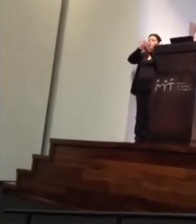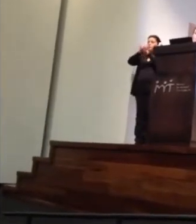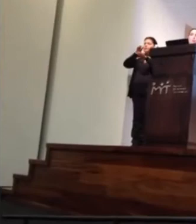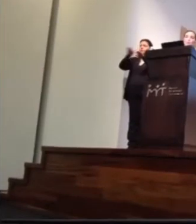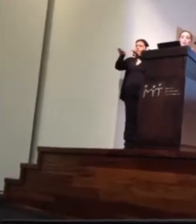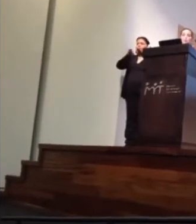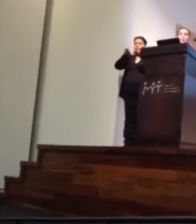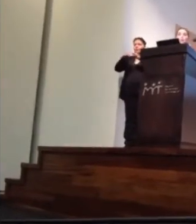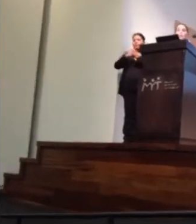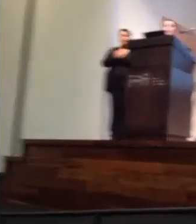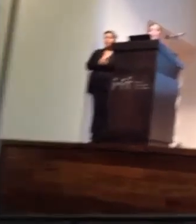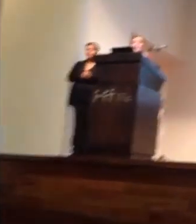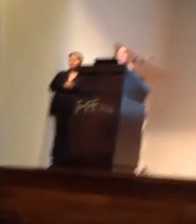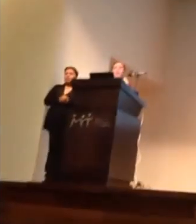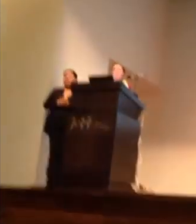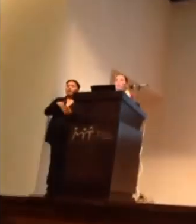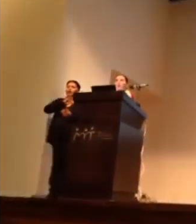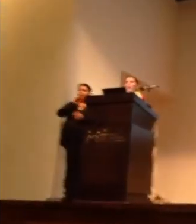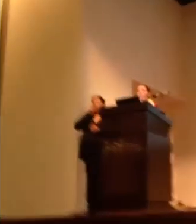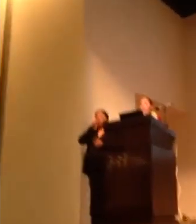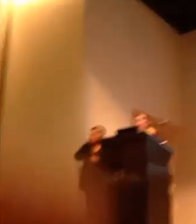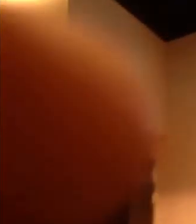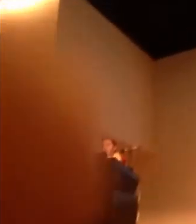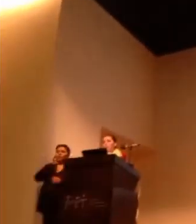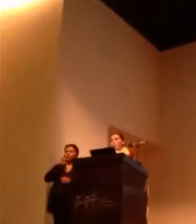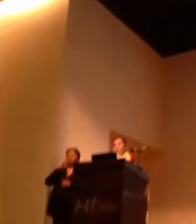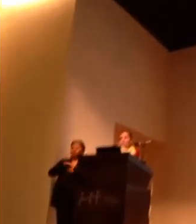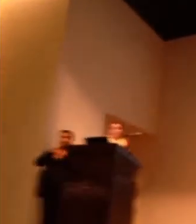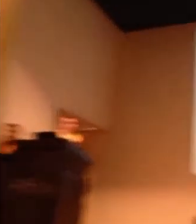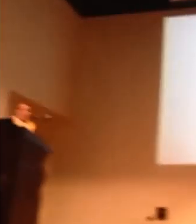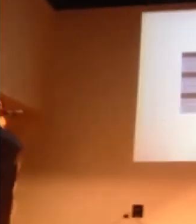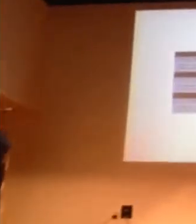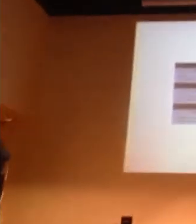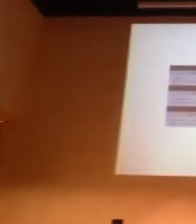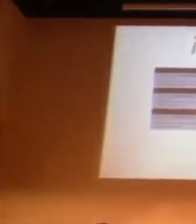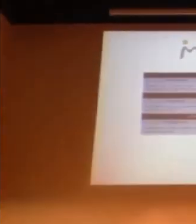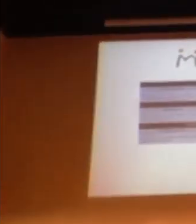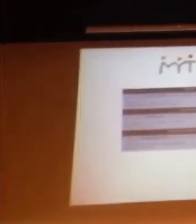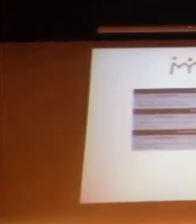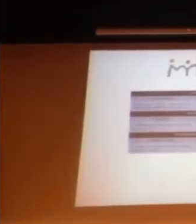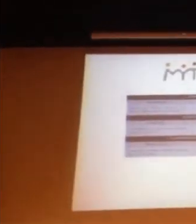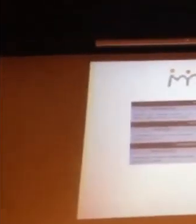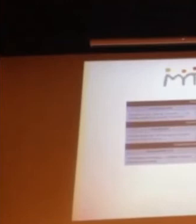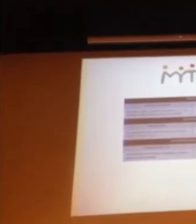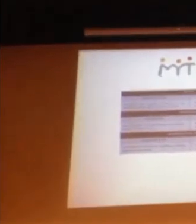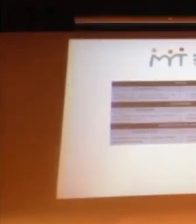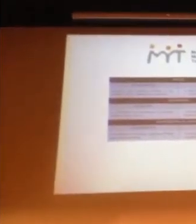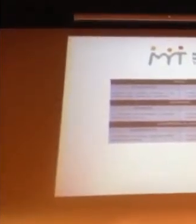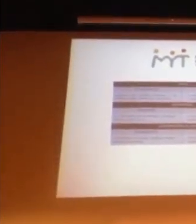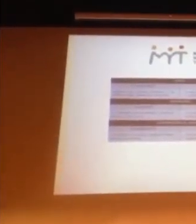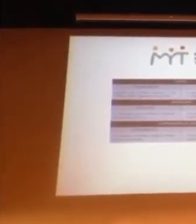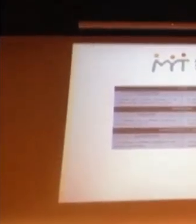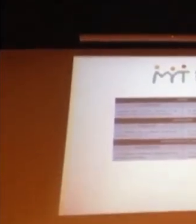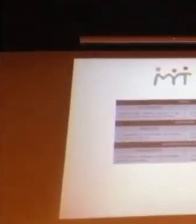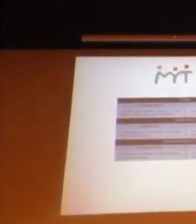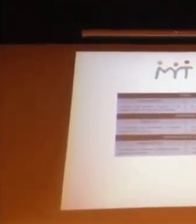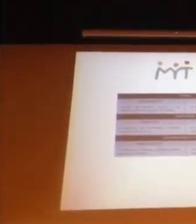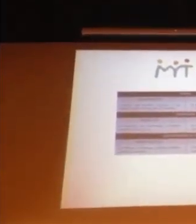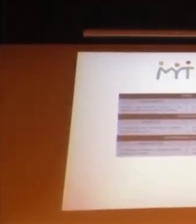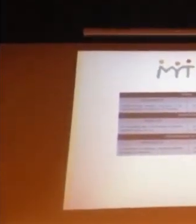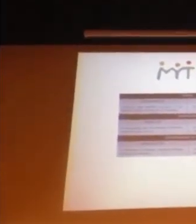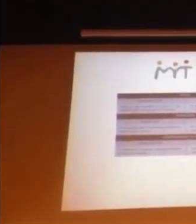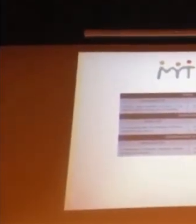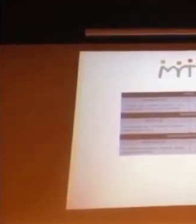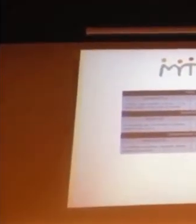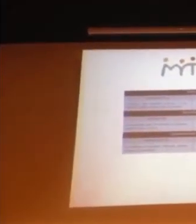trabajo. Tú lo puedes ver porque obviamente convives con tus niños todos los días y sabes cómo se maneja cada uno de ellos,